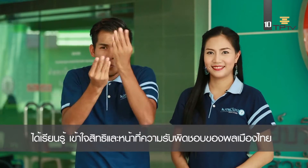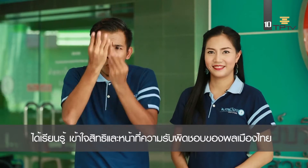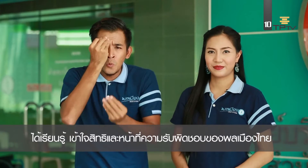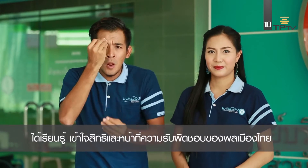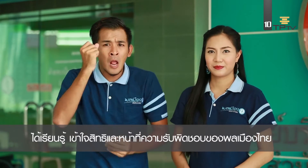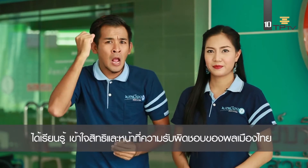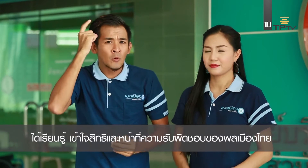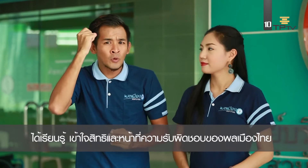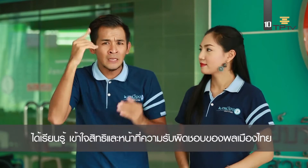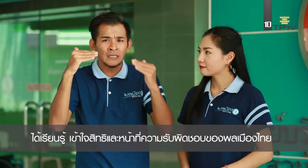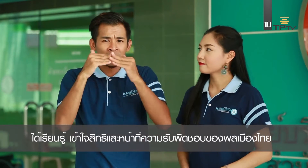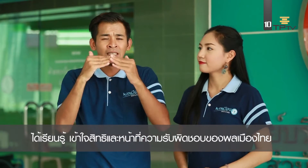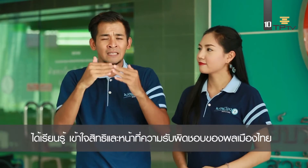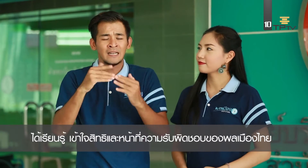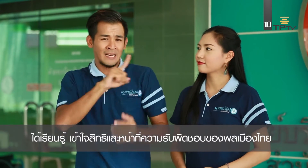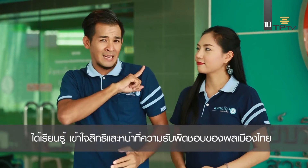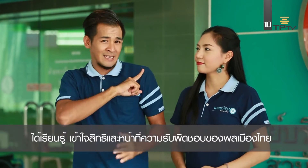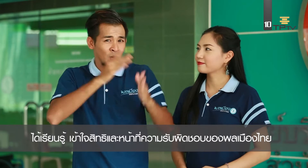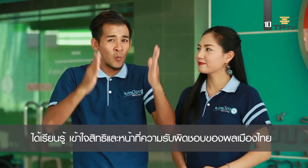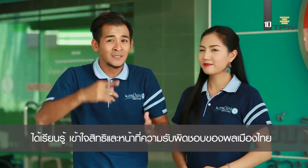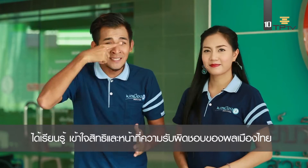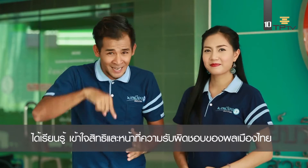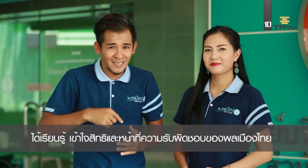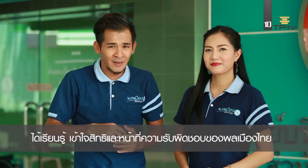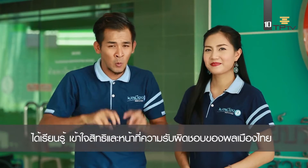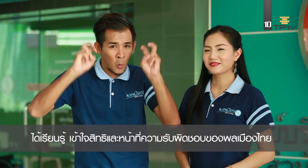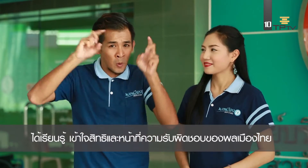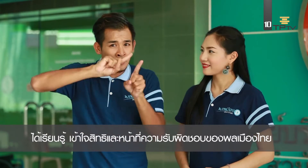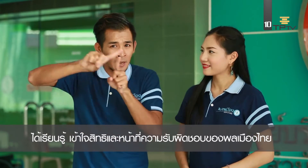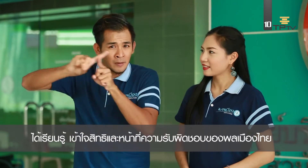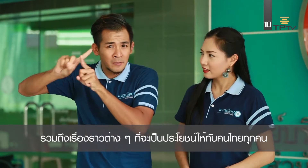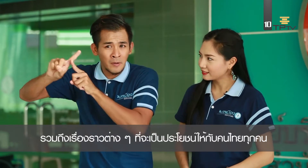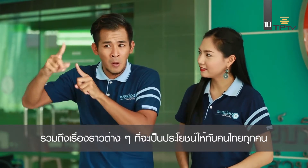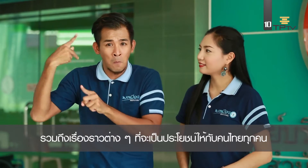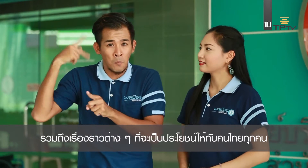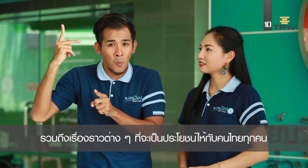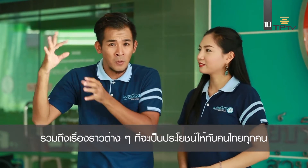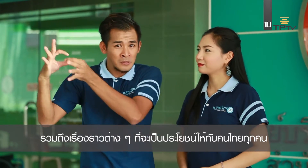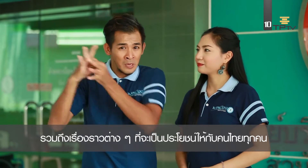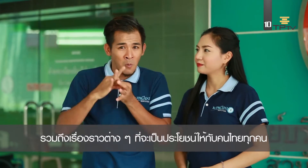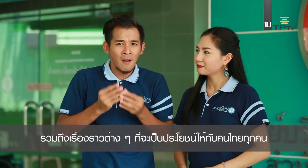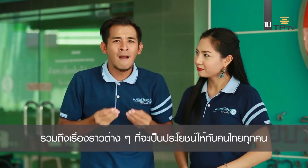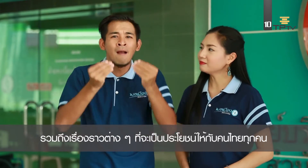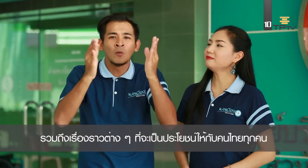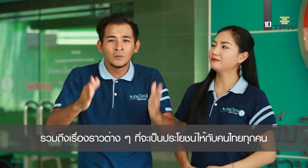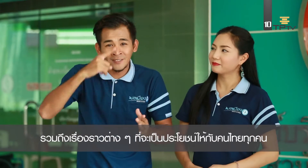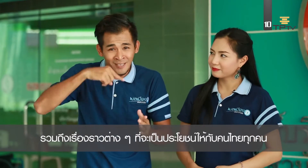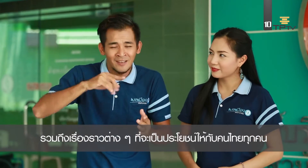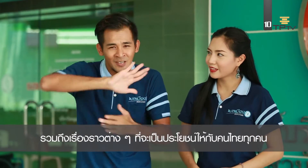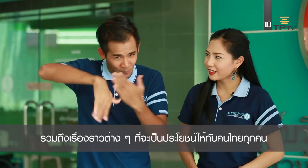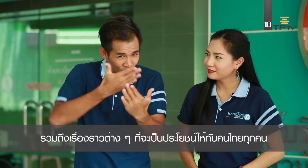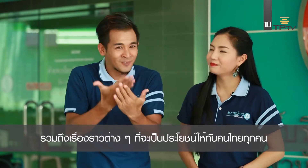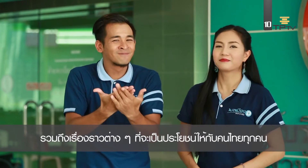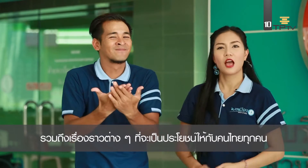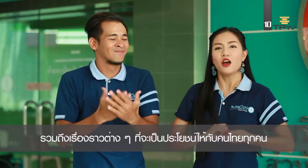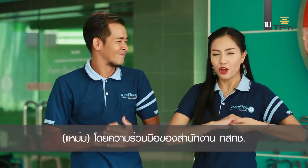ได้เรียนรู้เข้าใจสิทธิและหน้าที่ความรับผิดชอบของพลเมืองไทยรวมถึงเรื่องราวต่างๆที่จะเป็นประโยชน์ให้กับ